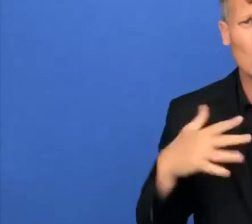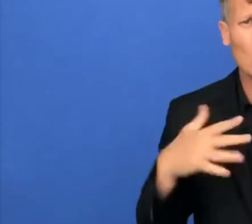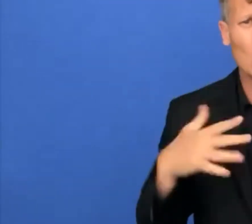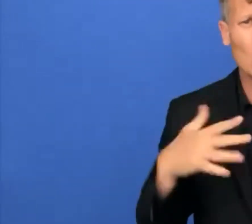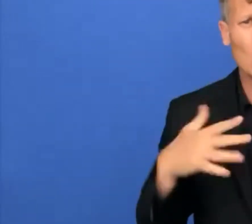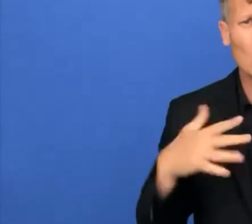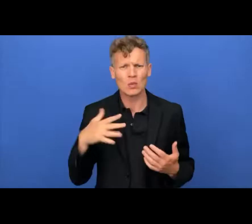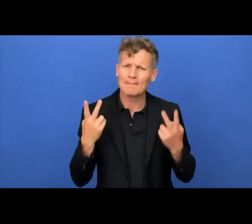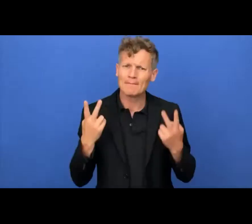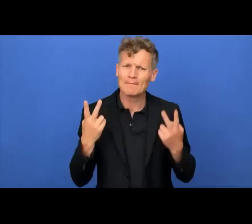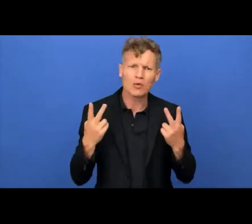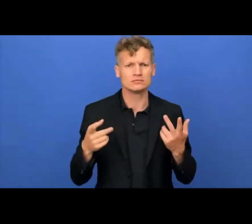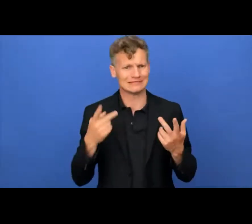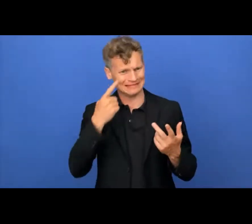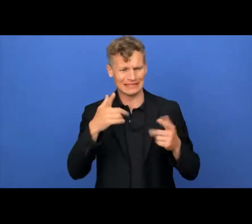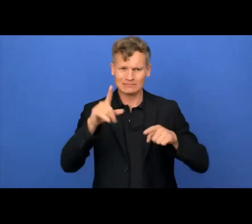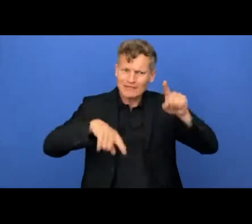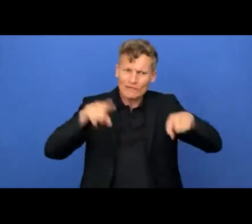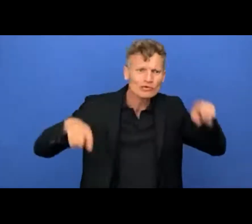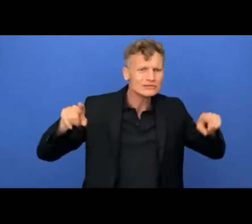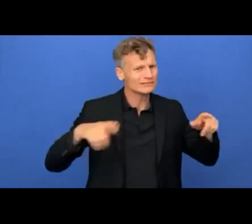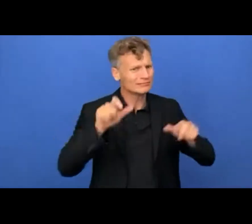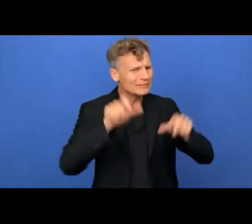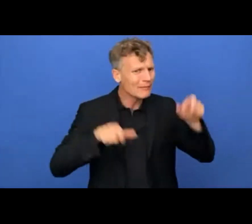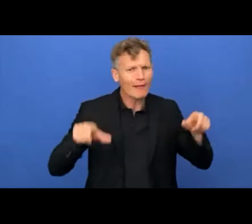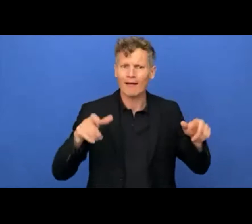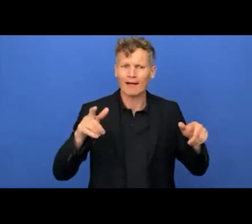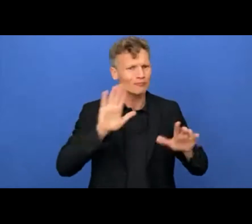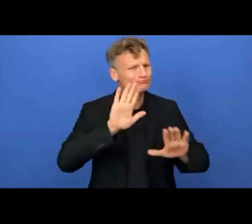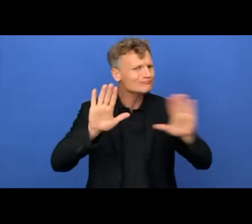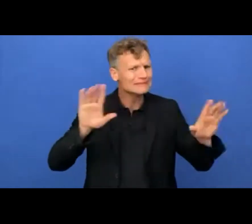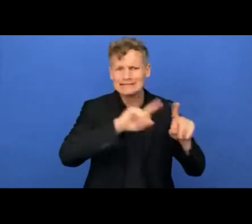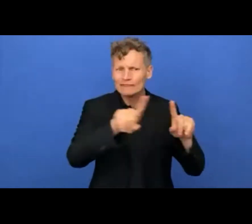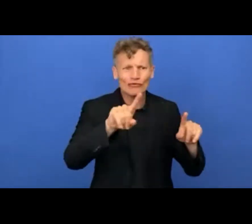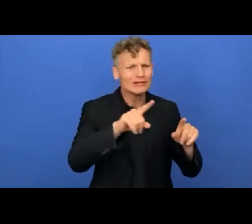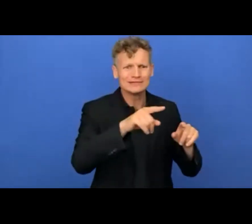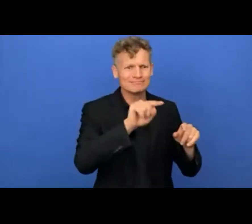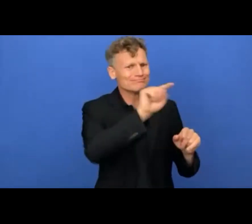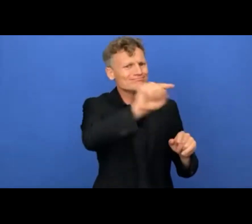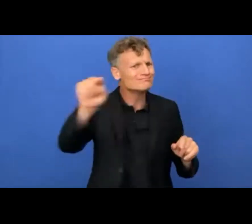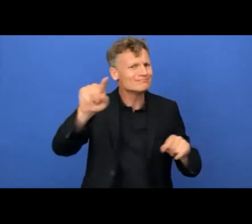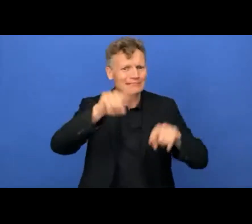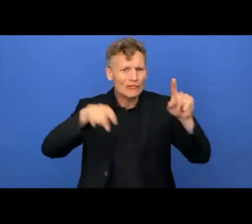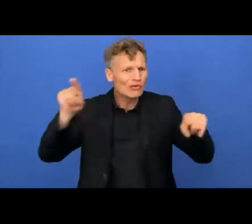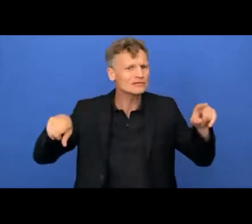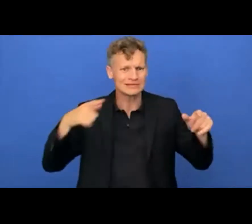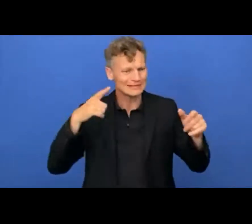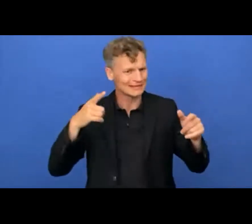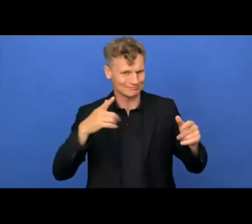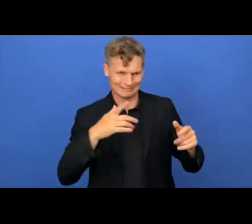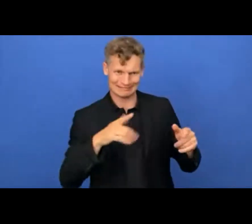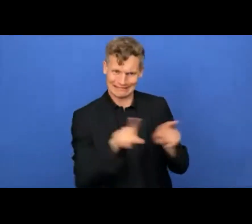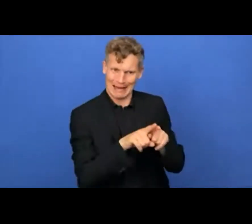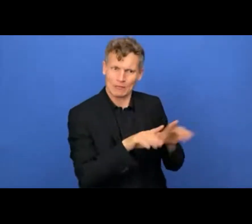important de s'assurer que les professionnels de l'éducation à la petite enfance sont divers, qu'ils incluent des personnes de